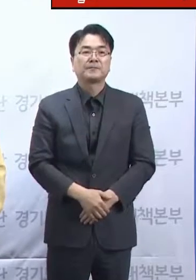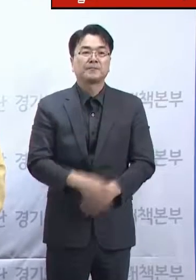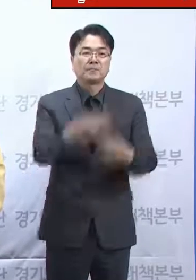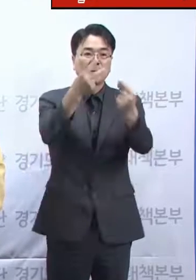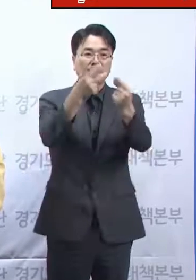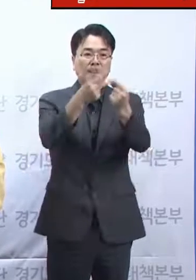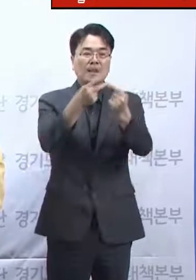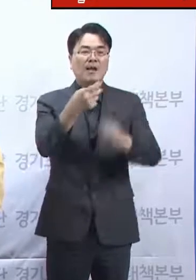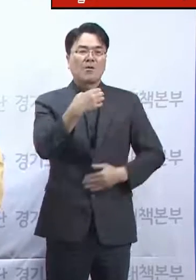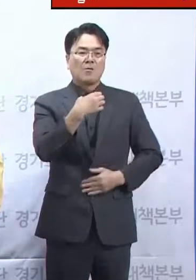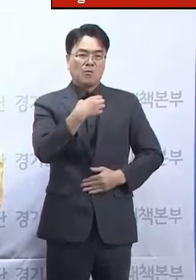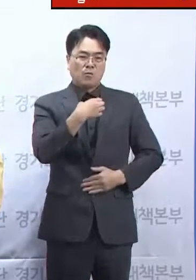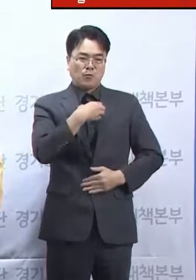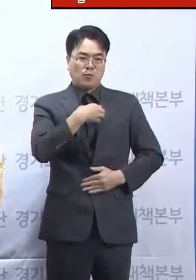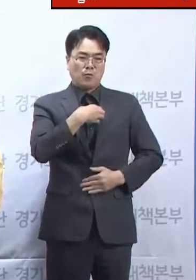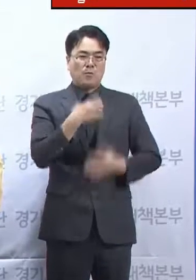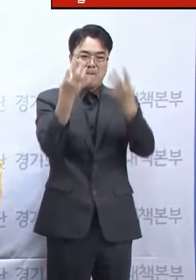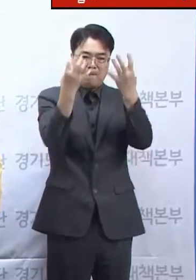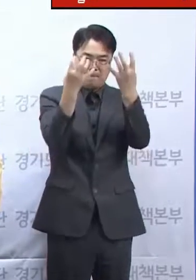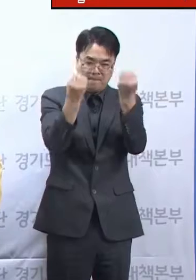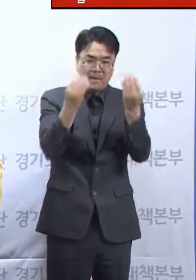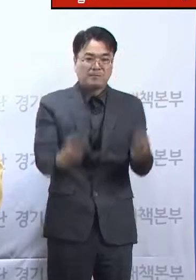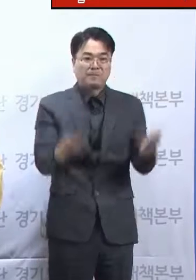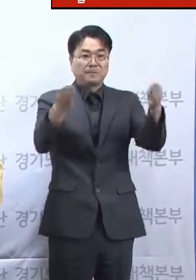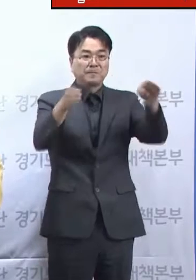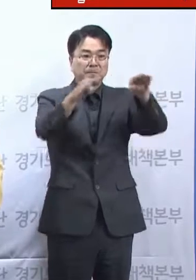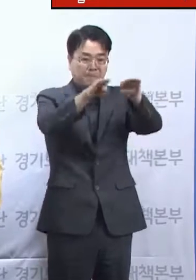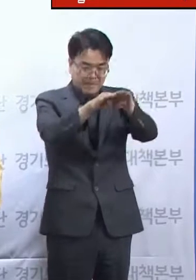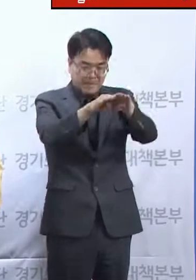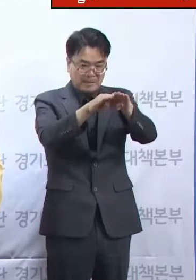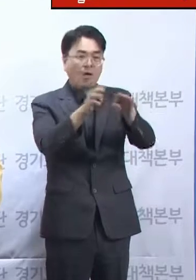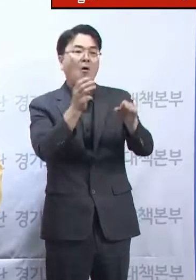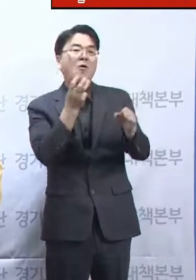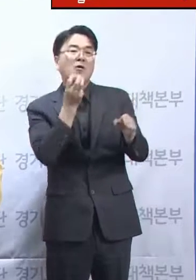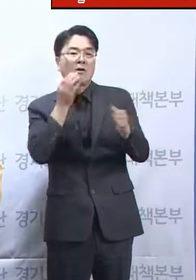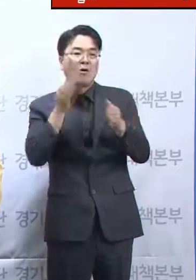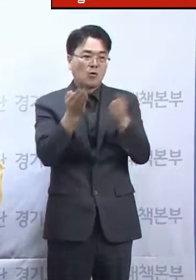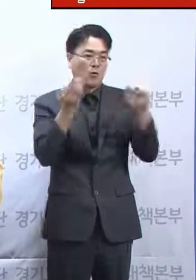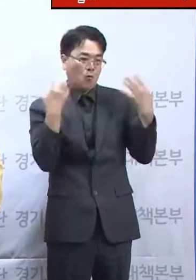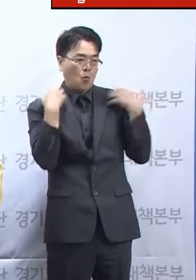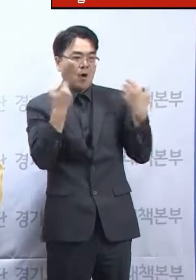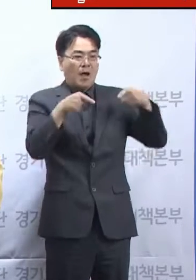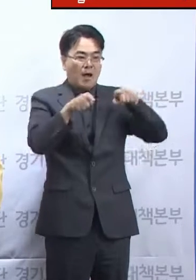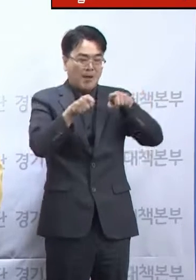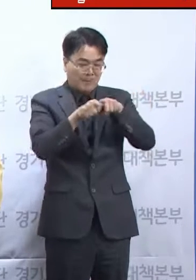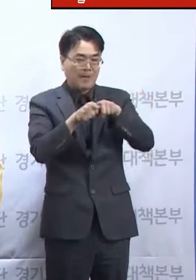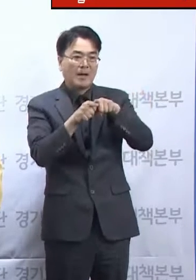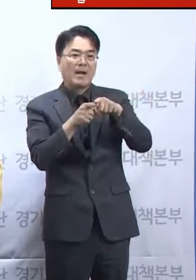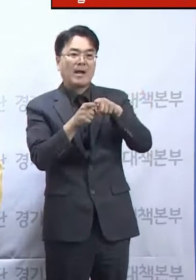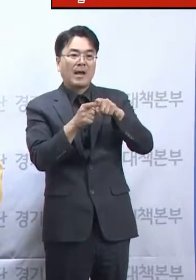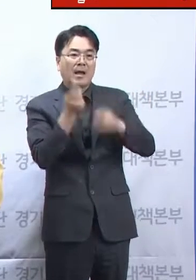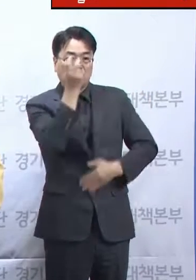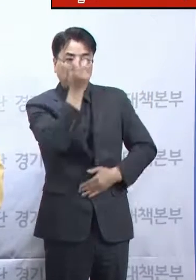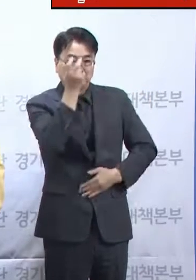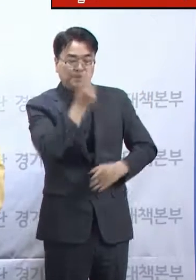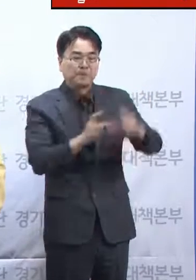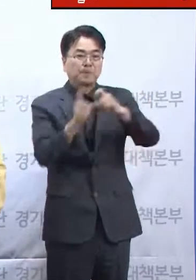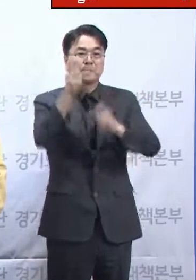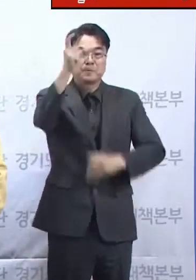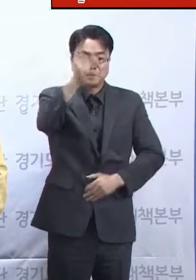번째는 고위험시설에 대해 우리 도와 합동점검을 더욱 강화하겠습니다. 우리